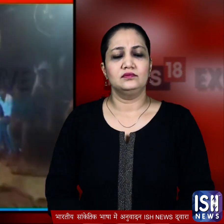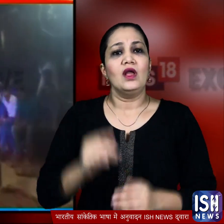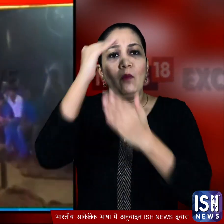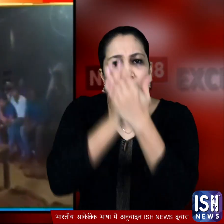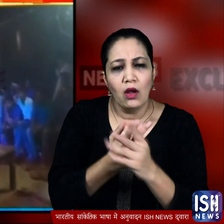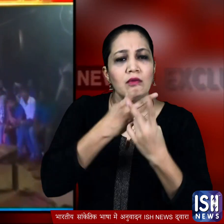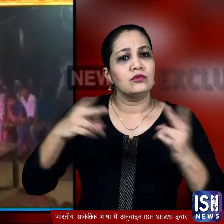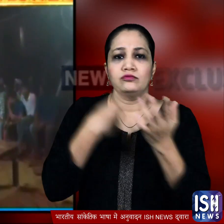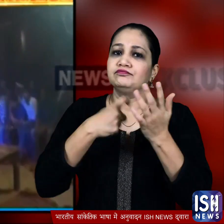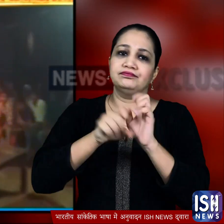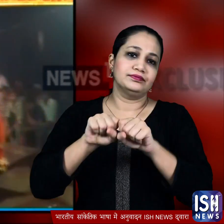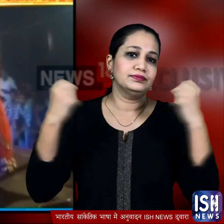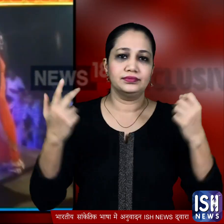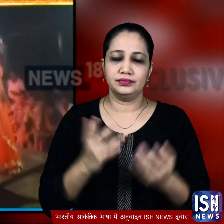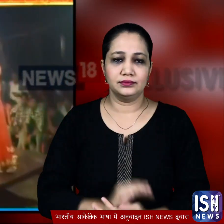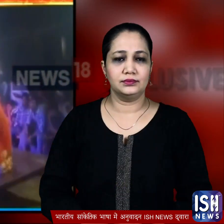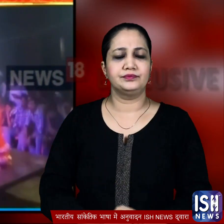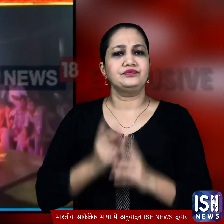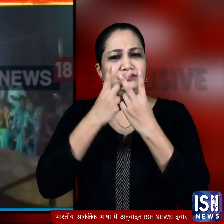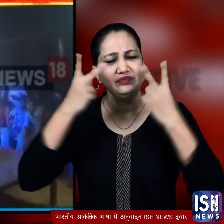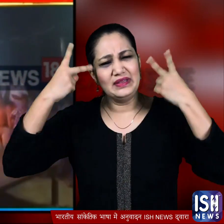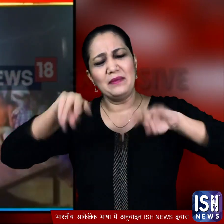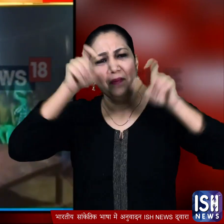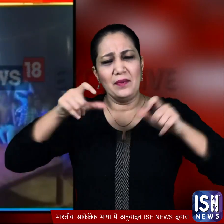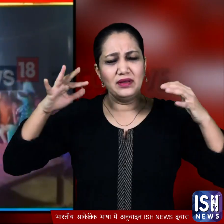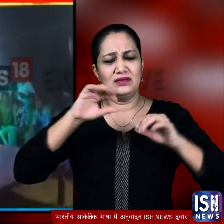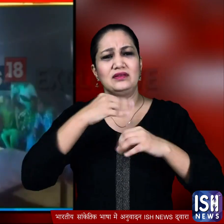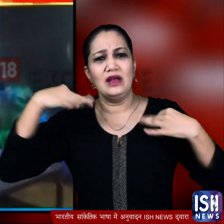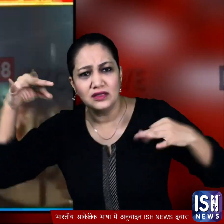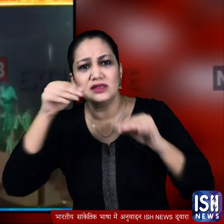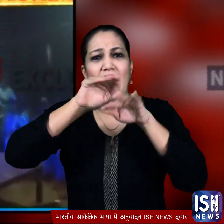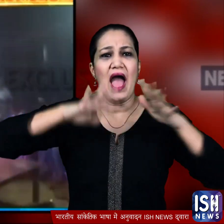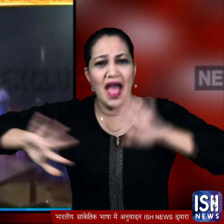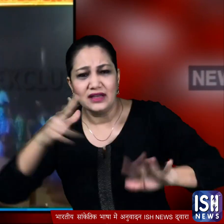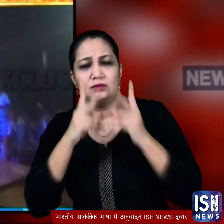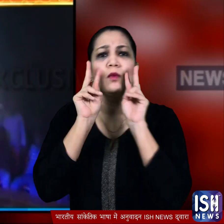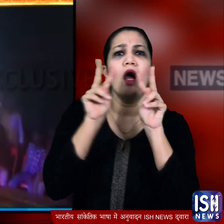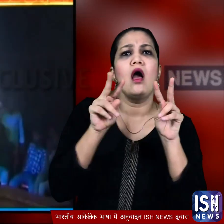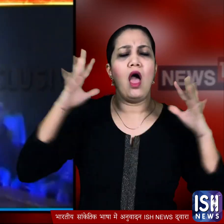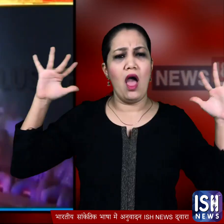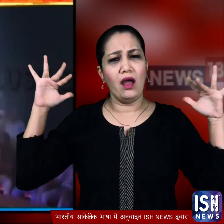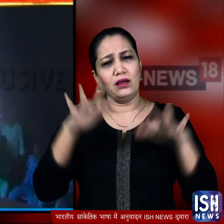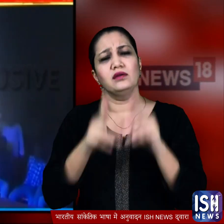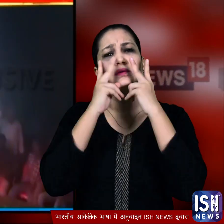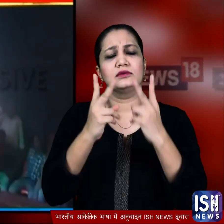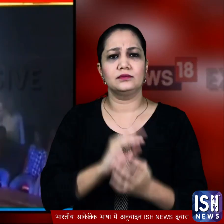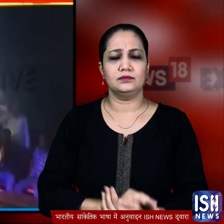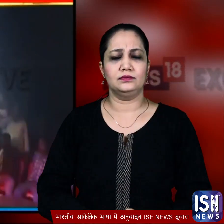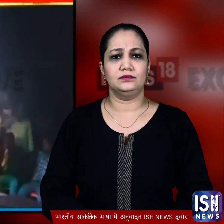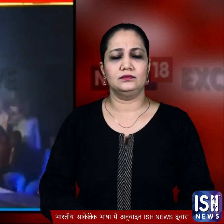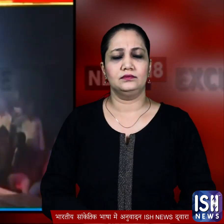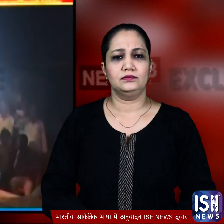इस समारोह में सभी नियमों को ताक पर रख दिया गया। वहां बड़ी तादाद में लोग डांस कलाकारों को देखने के लिए इकट्ठा हुए।